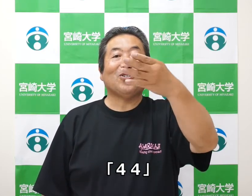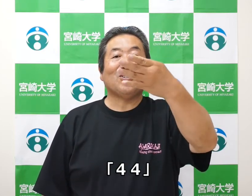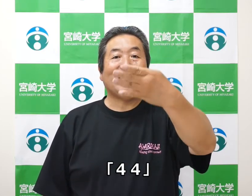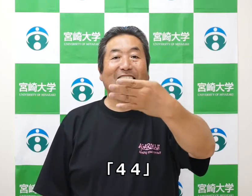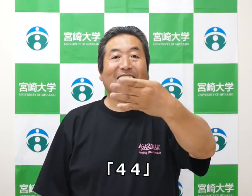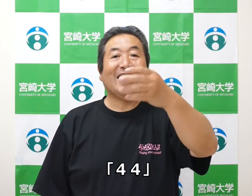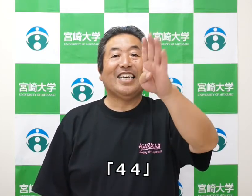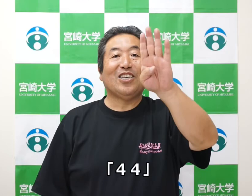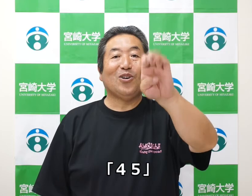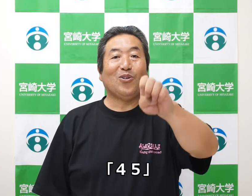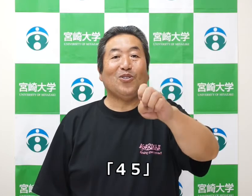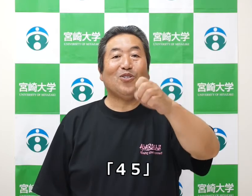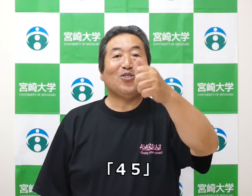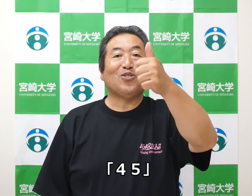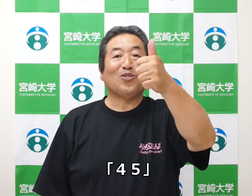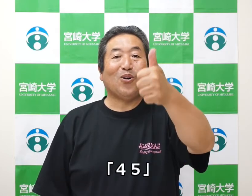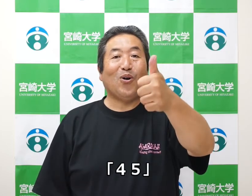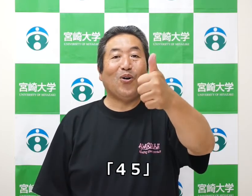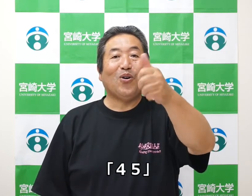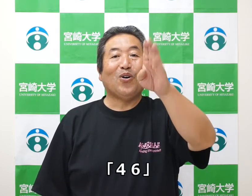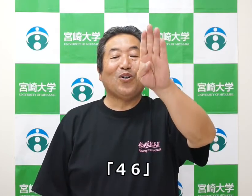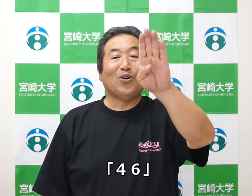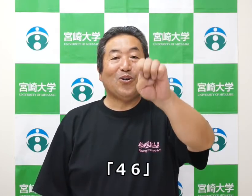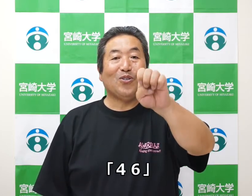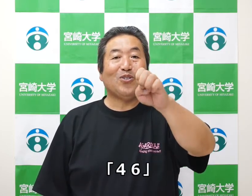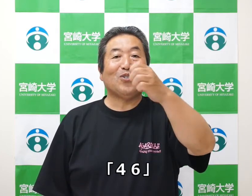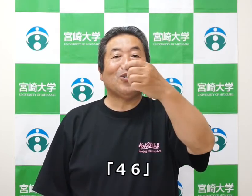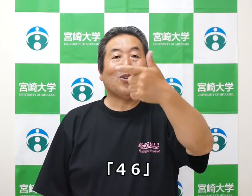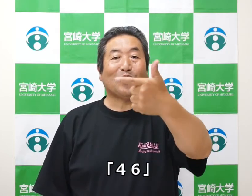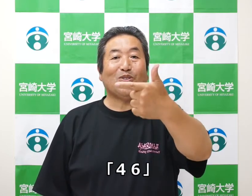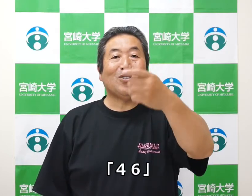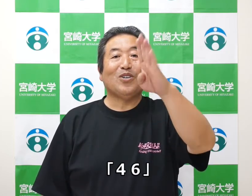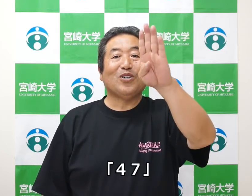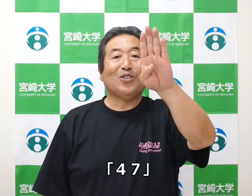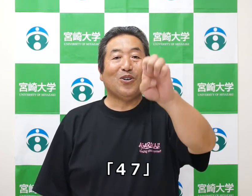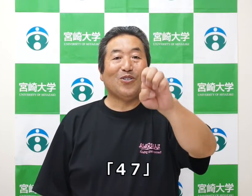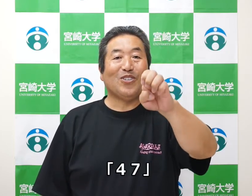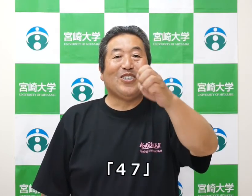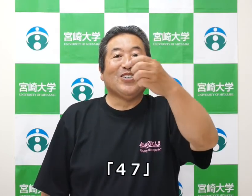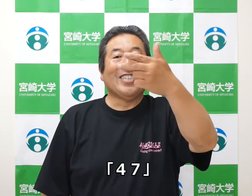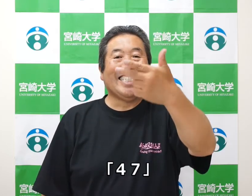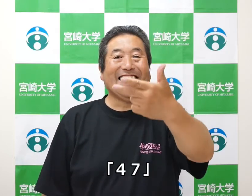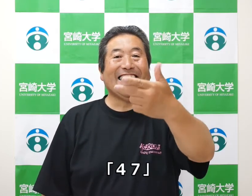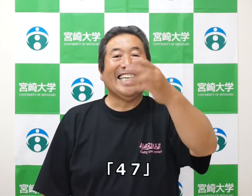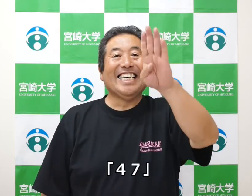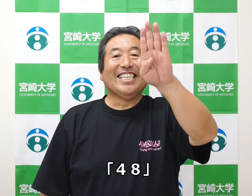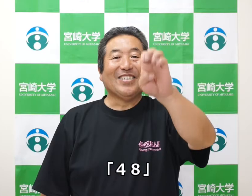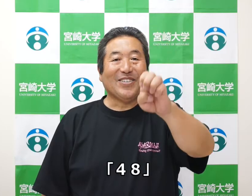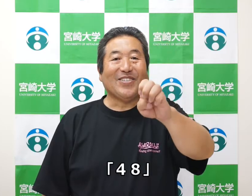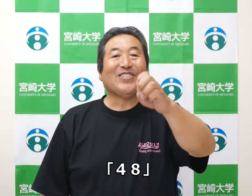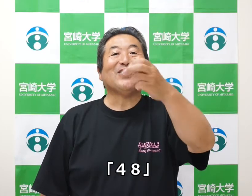44、45、46、47、